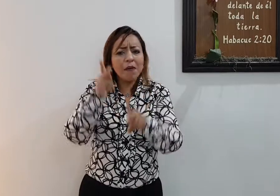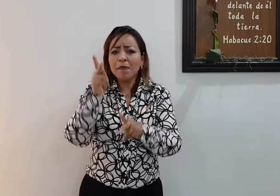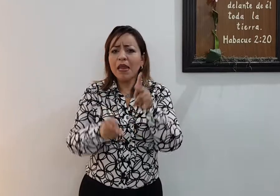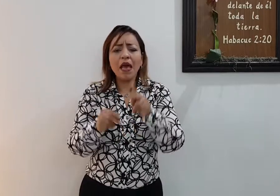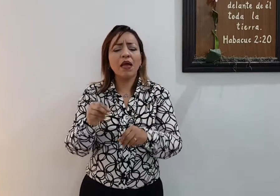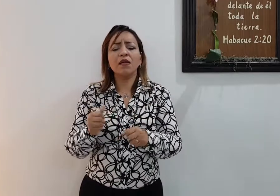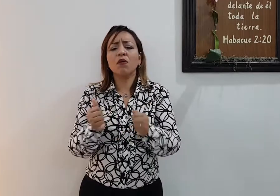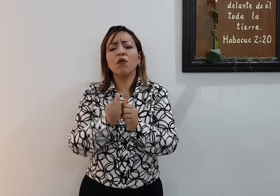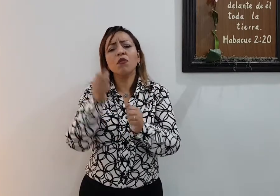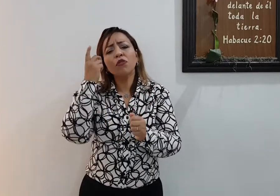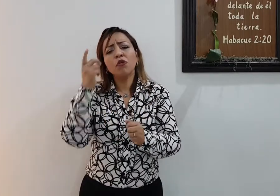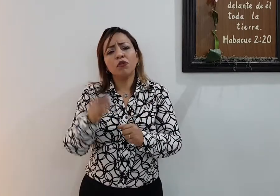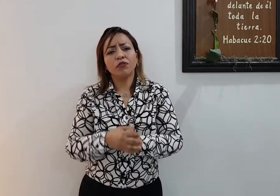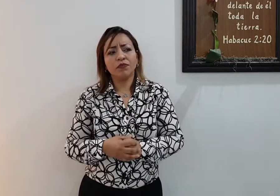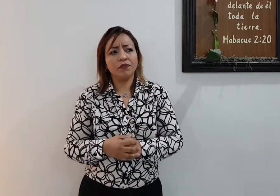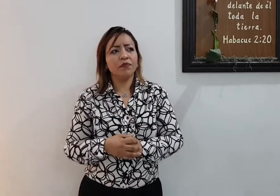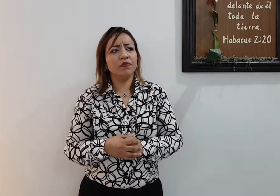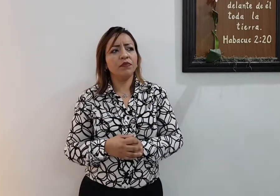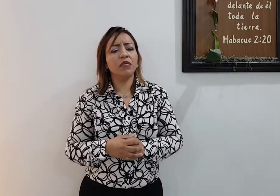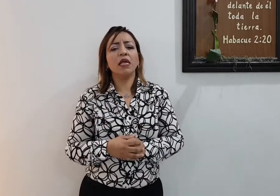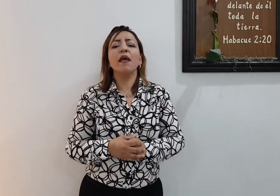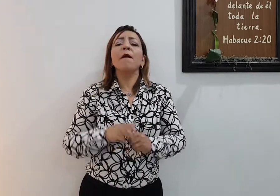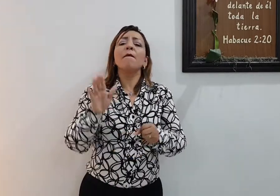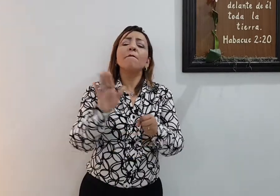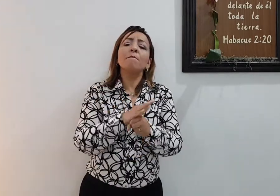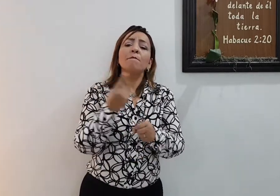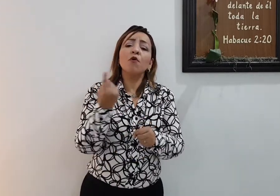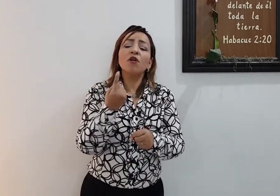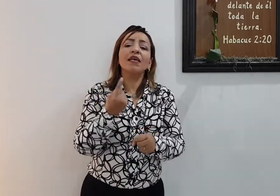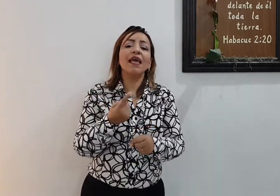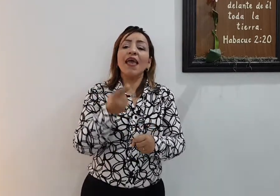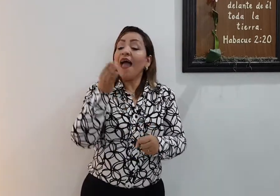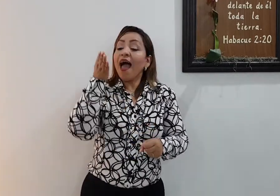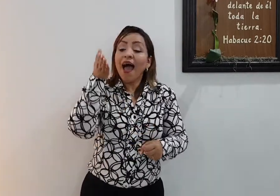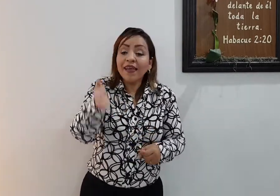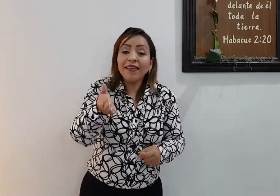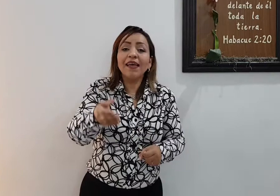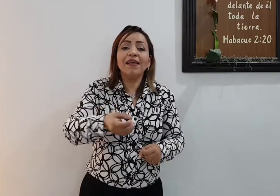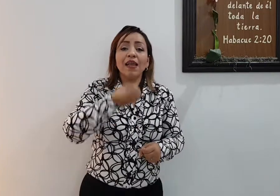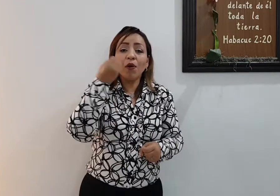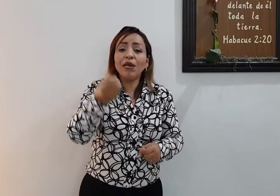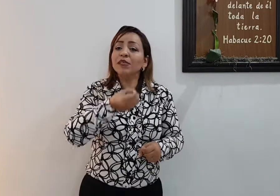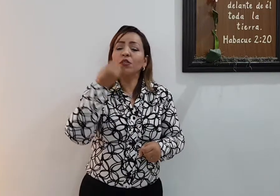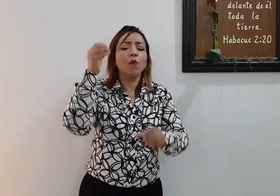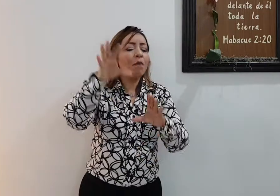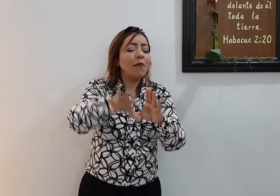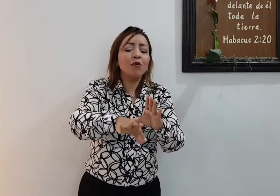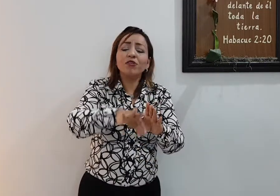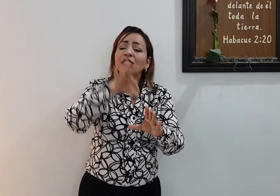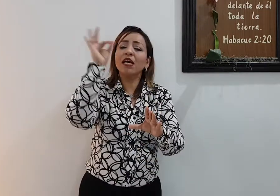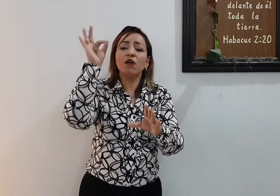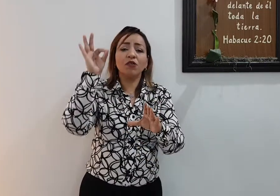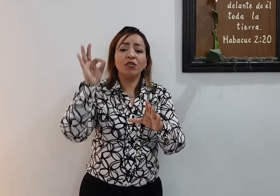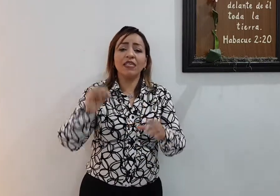y esto ahí está, porque solo ahí vamos a encontrar la respuesta a nuestra necesidad, cualesquiera que ésta